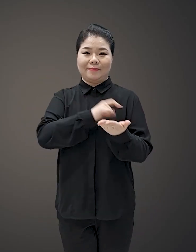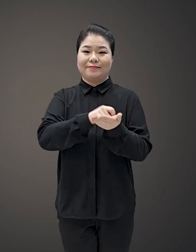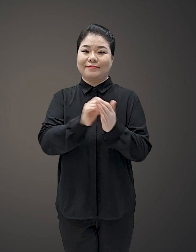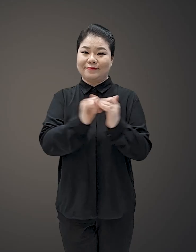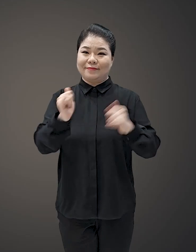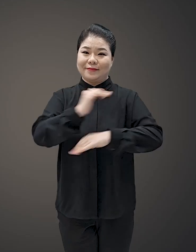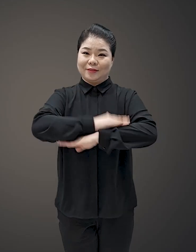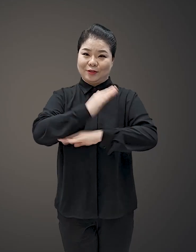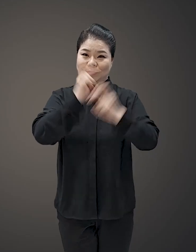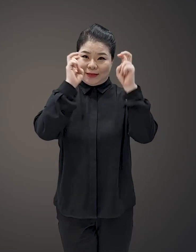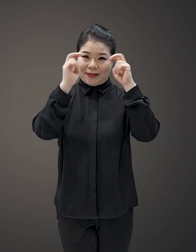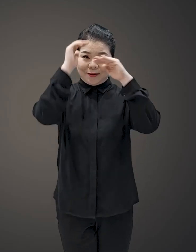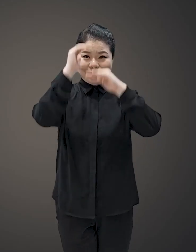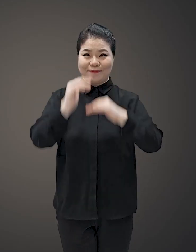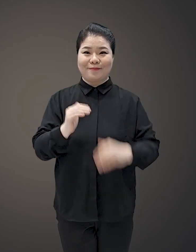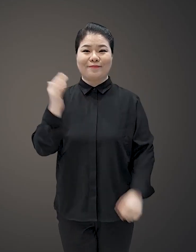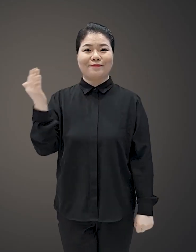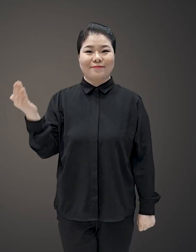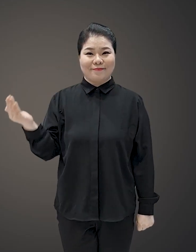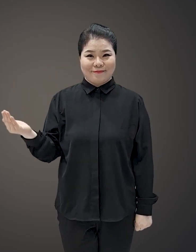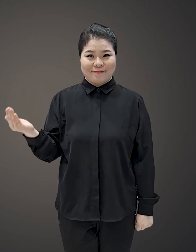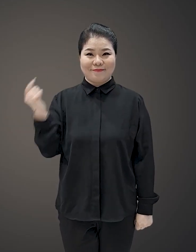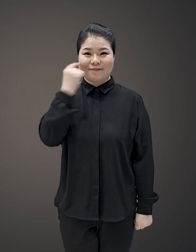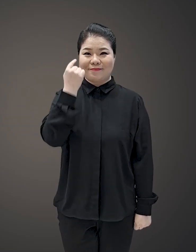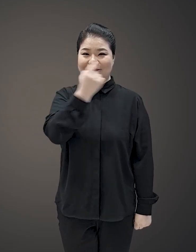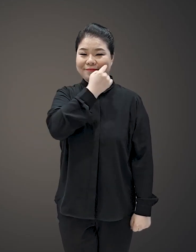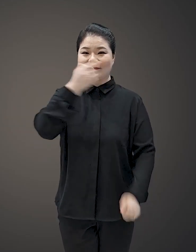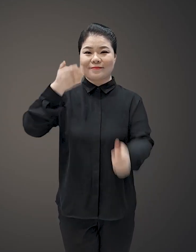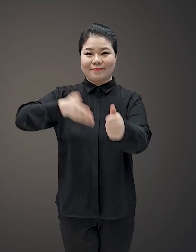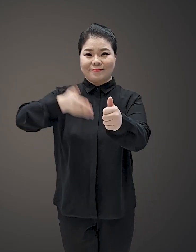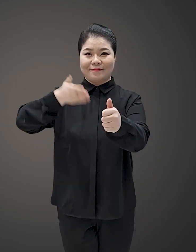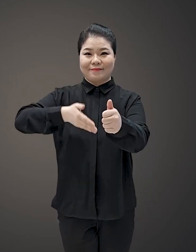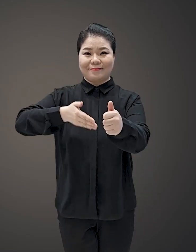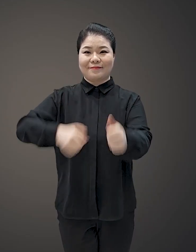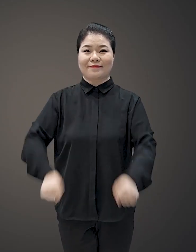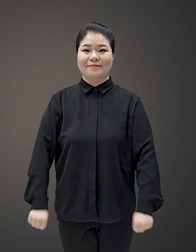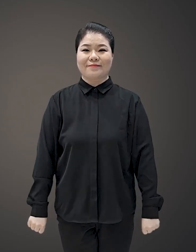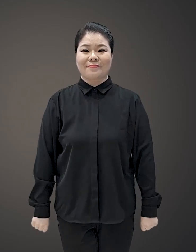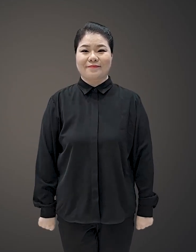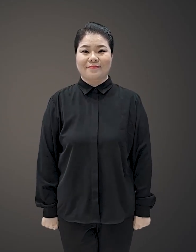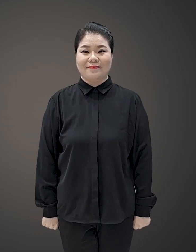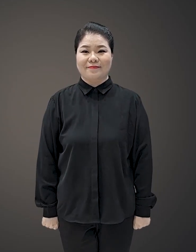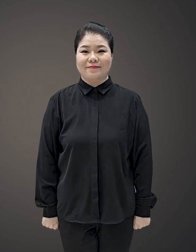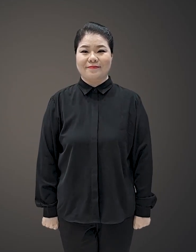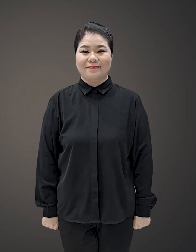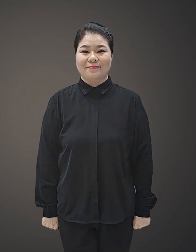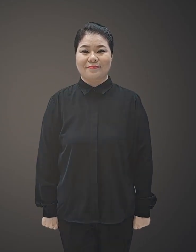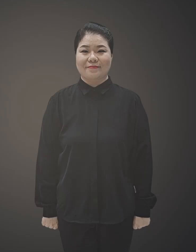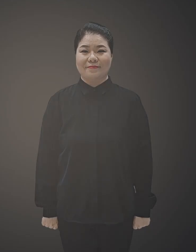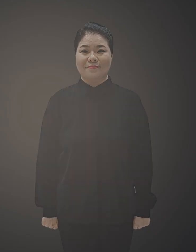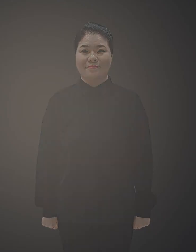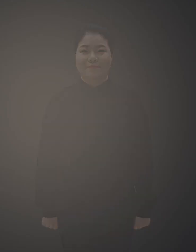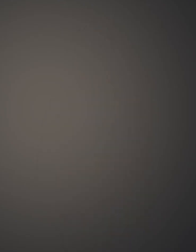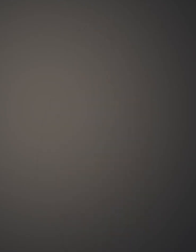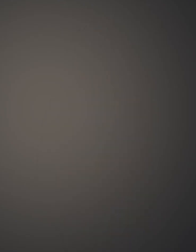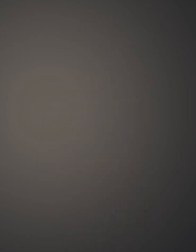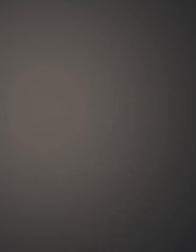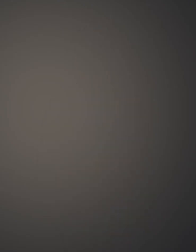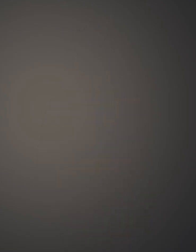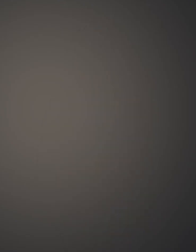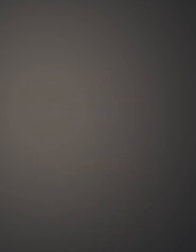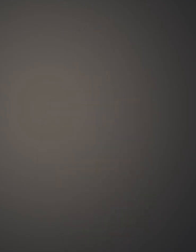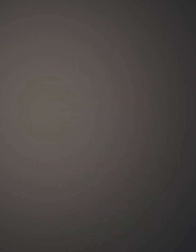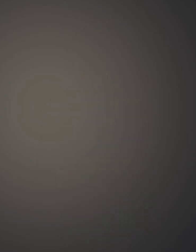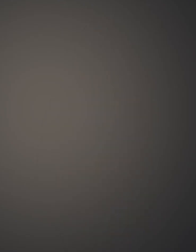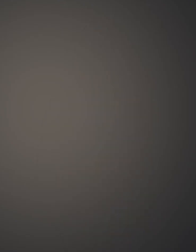열기. 저자 조제프 인카르도나. 출판사 열린 책들.